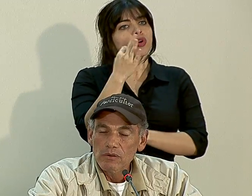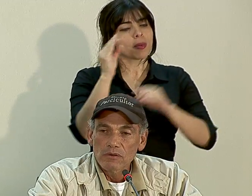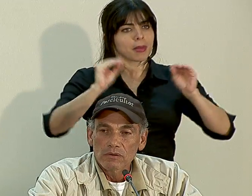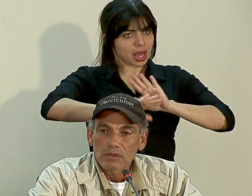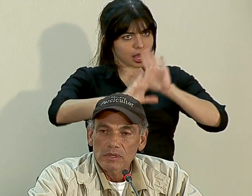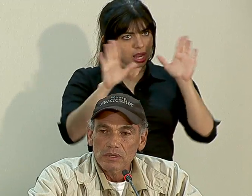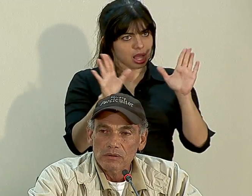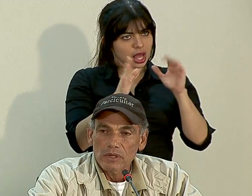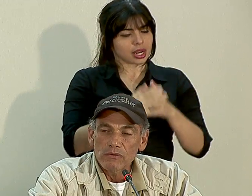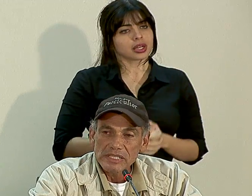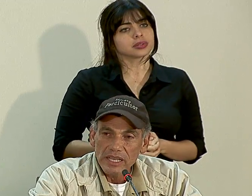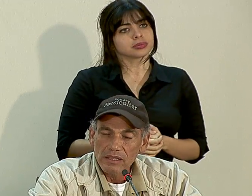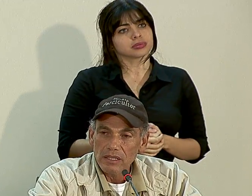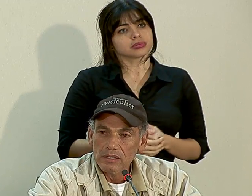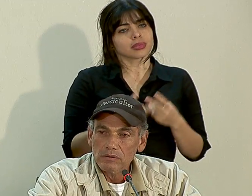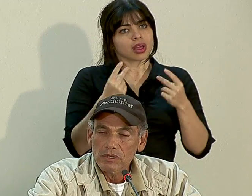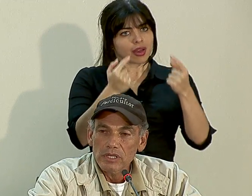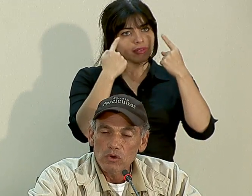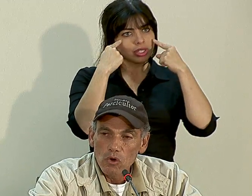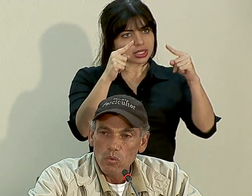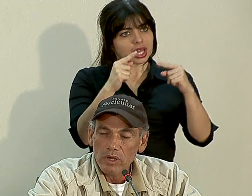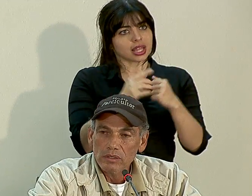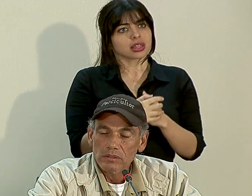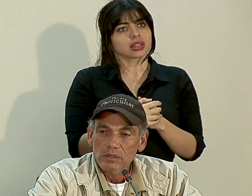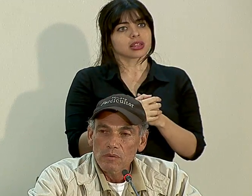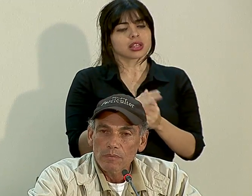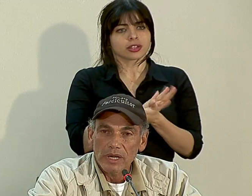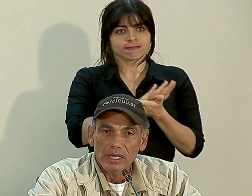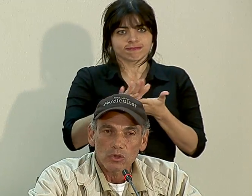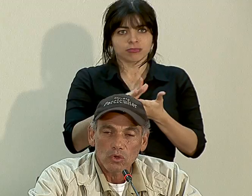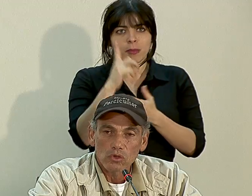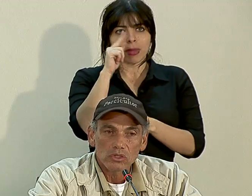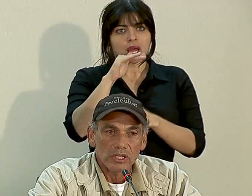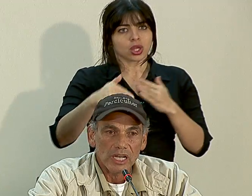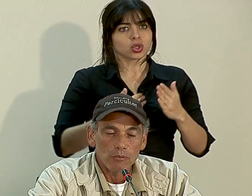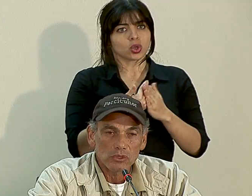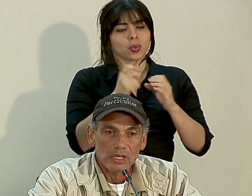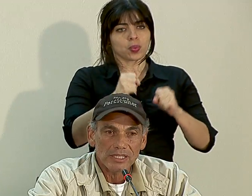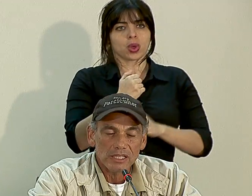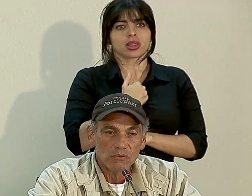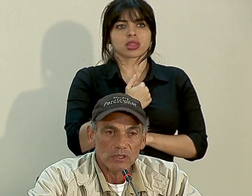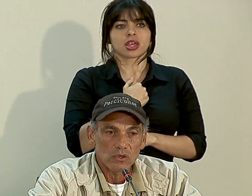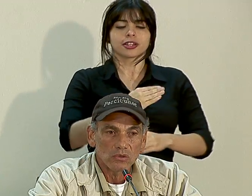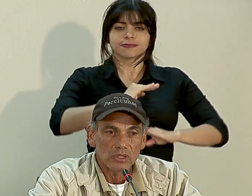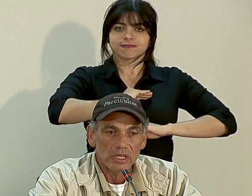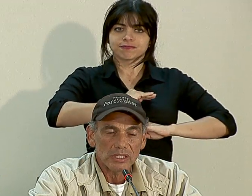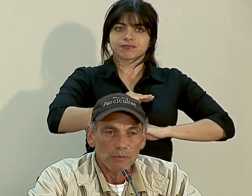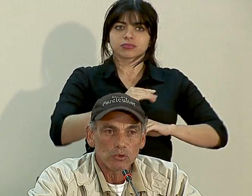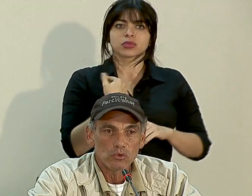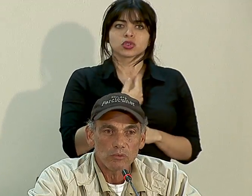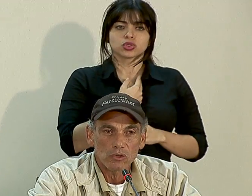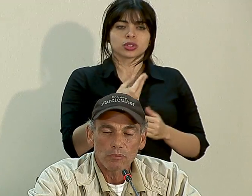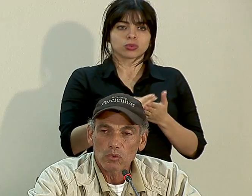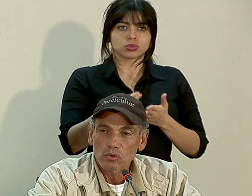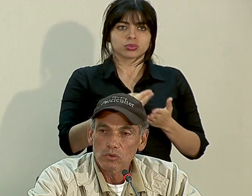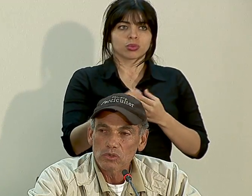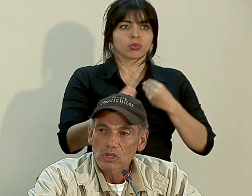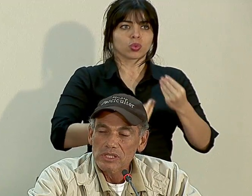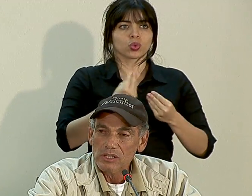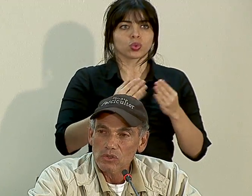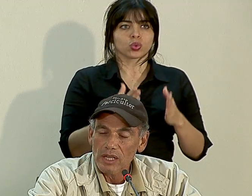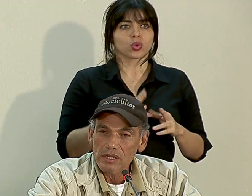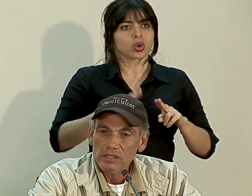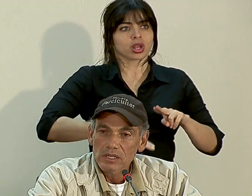clara, eficiente, inocua, para que todos tengamos la satisfacción de que estamos consumiendo